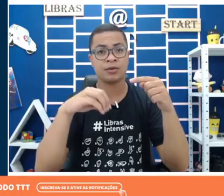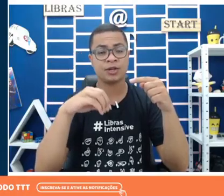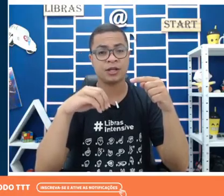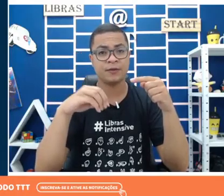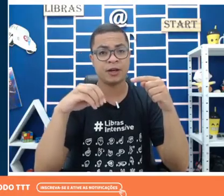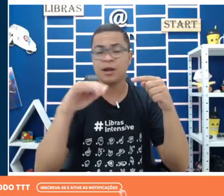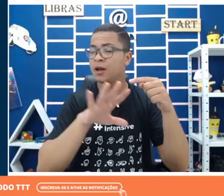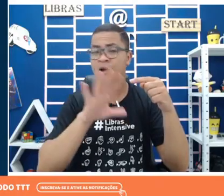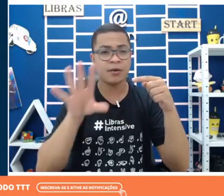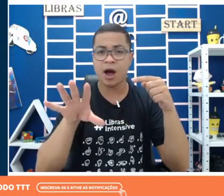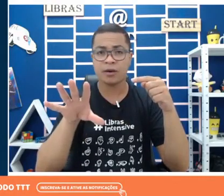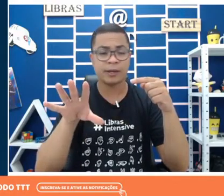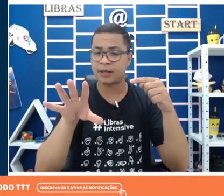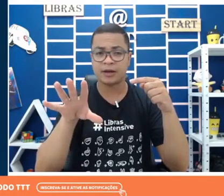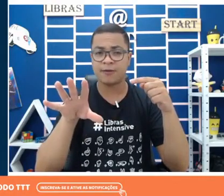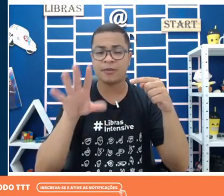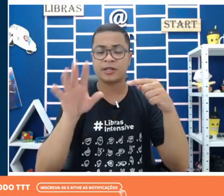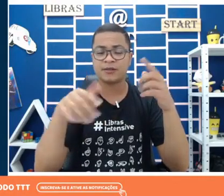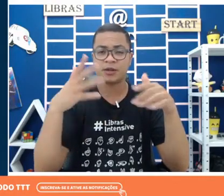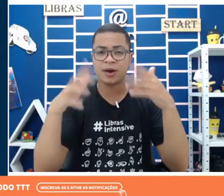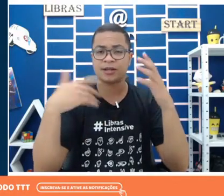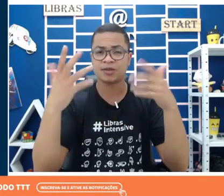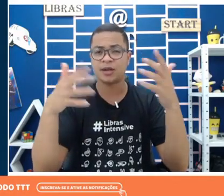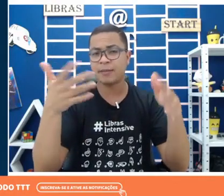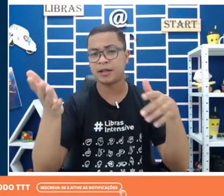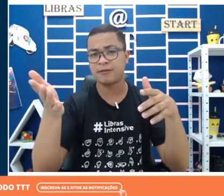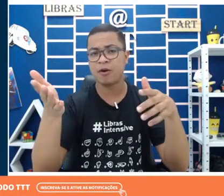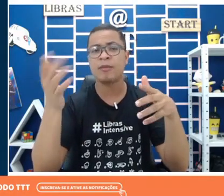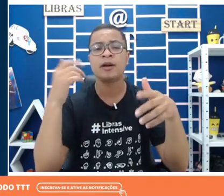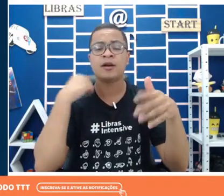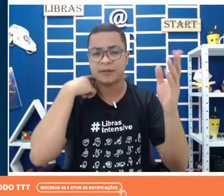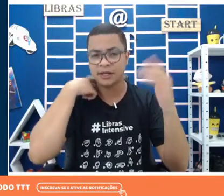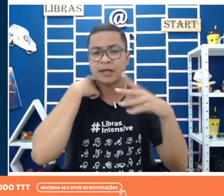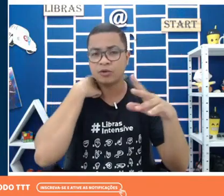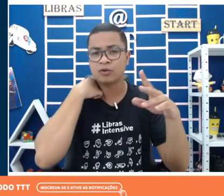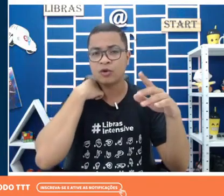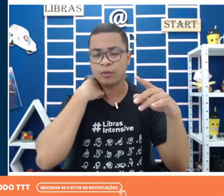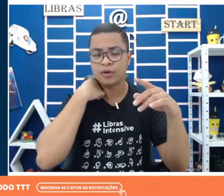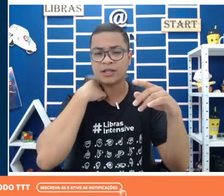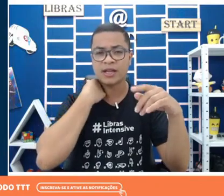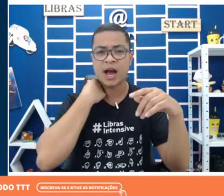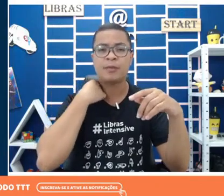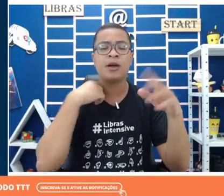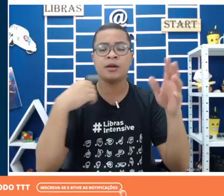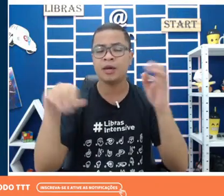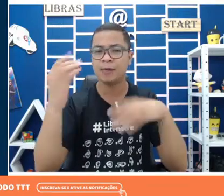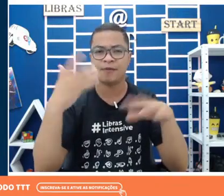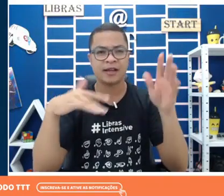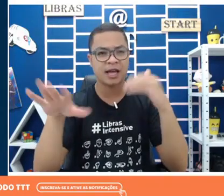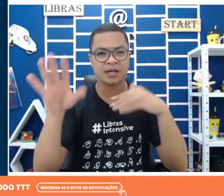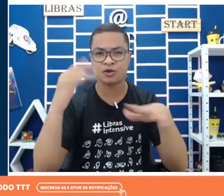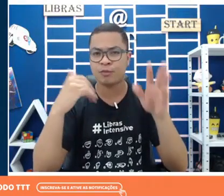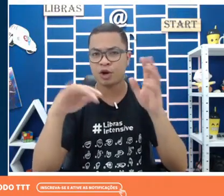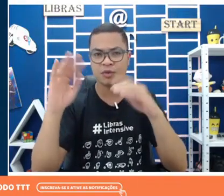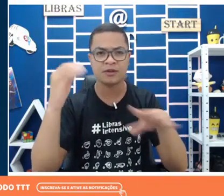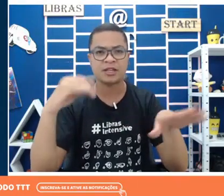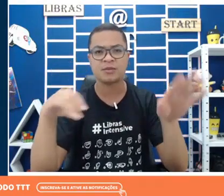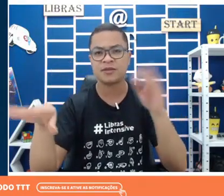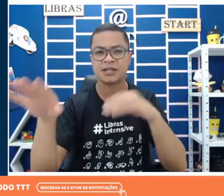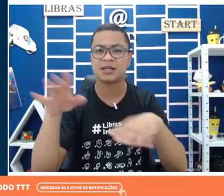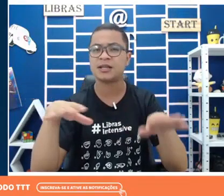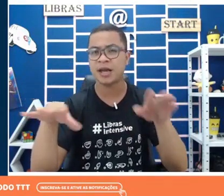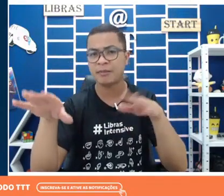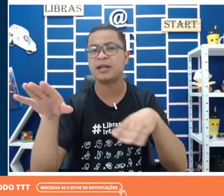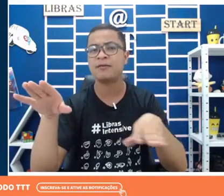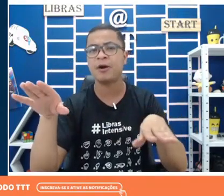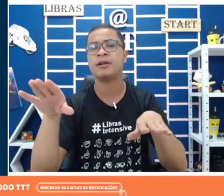aula bônus de quinta-feira. Não é aula da plataforma, vocês vão ter o acesso aí na plataforma, vai ser dentro do grupo do WhatsApp, minha equipe vai estar dando suporte para